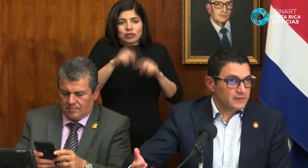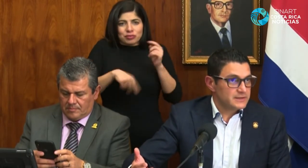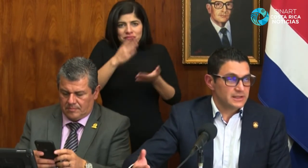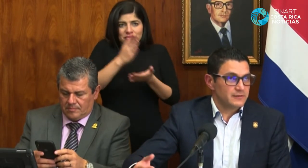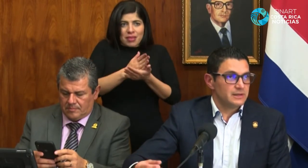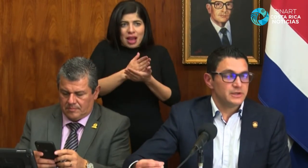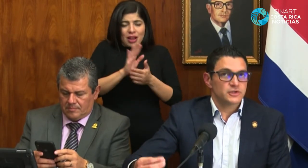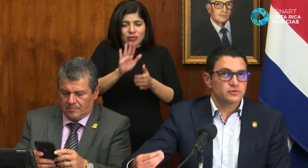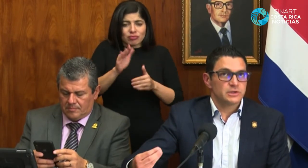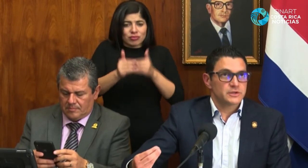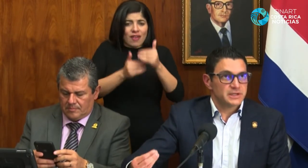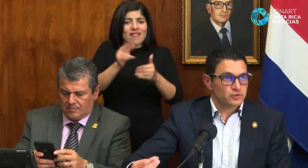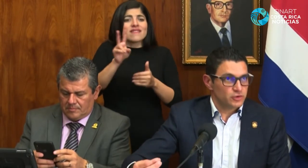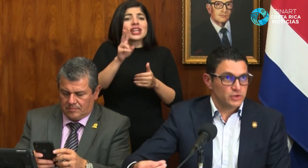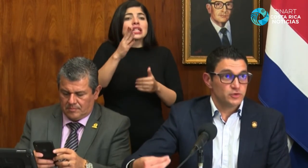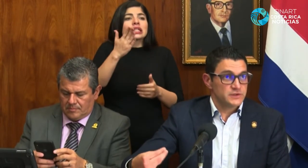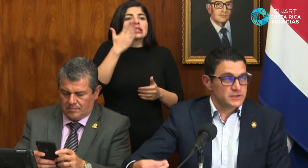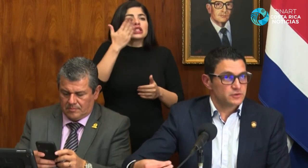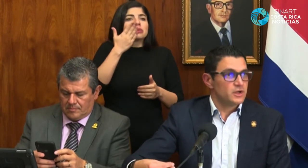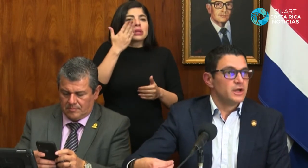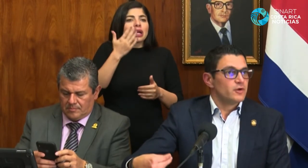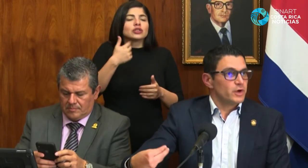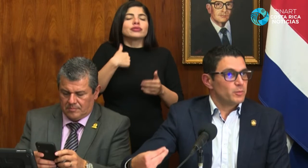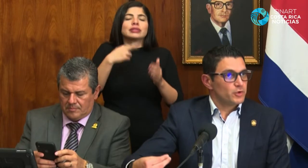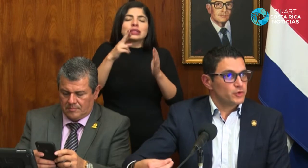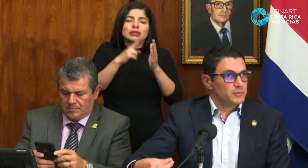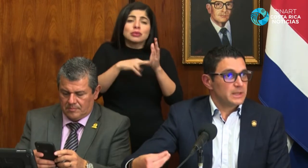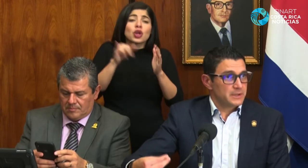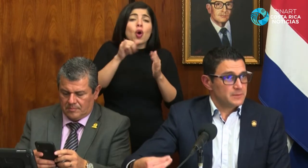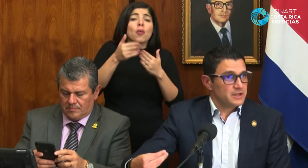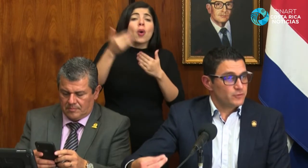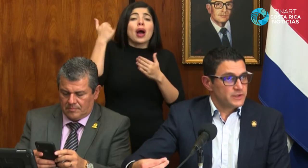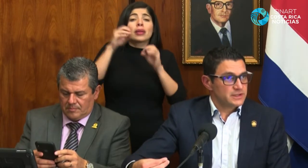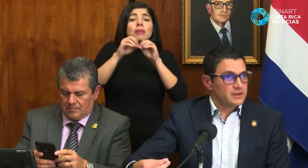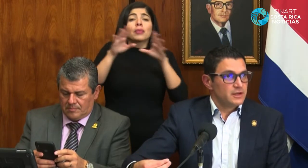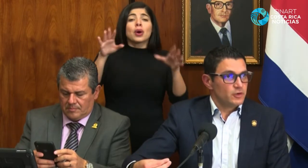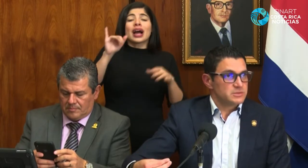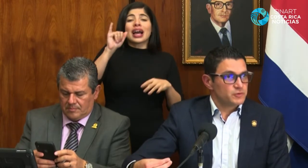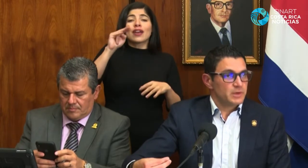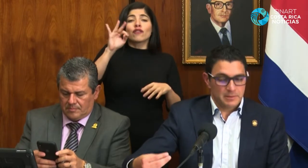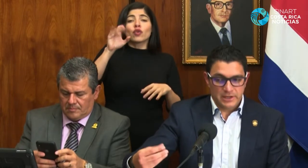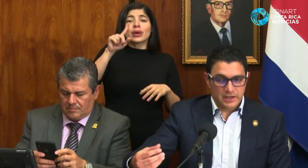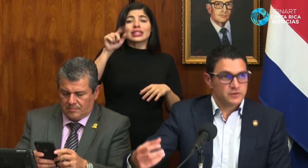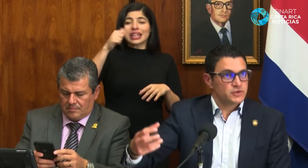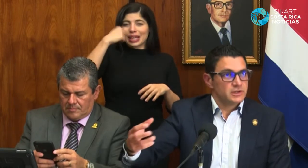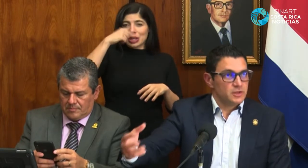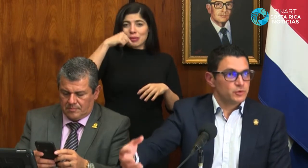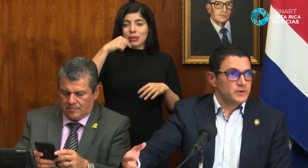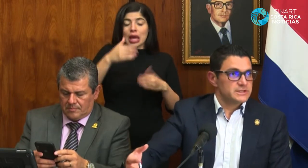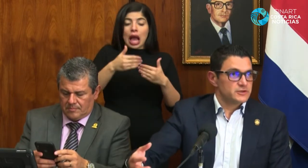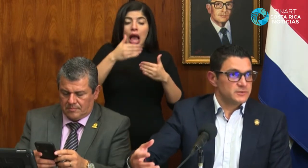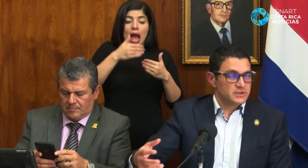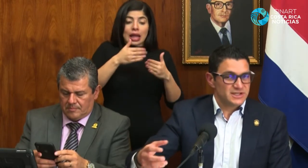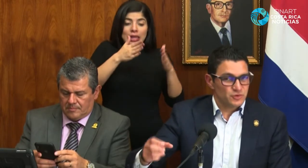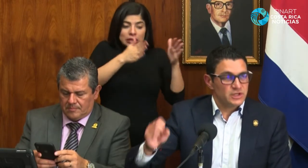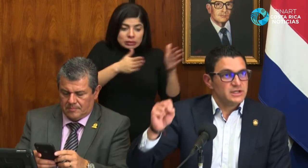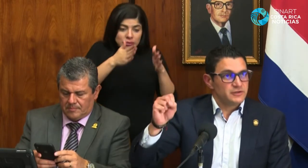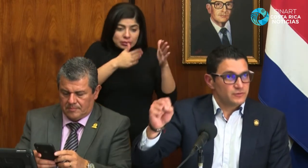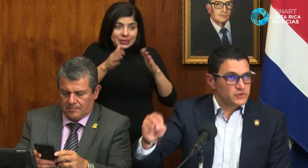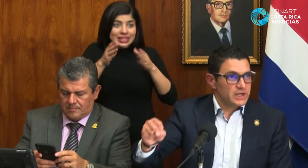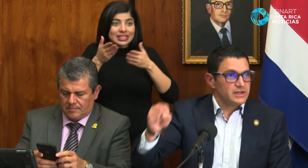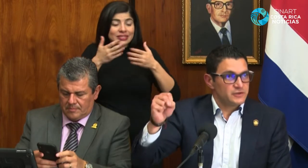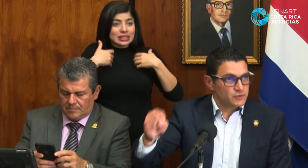el avance. El virus es un virus respiratorio y yo insisto, fue como cuando tuvimos la pandemia de influenza. Lo que hicimos fue prepararnos desde el punto de vista de los servicios de salud